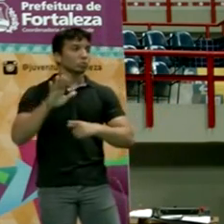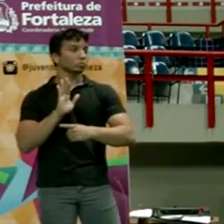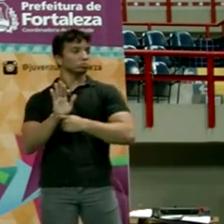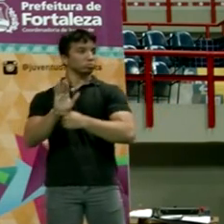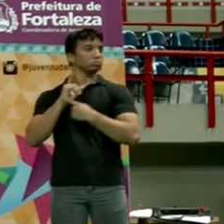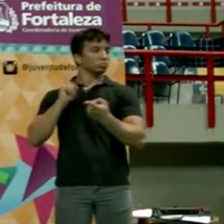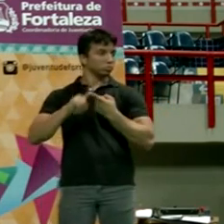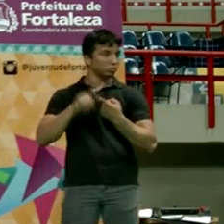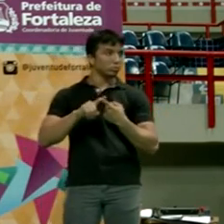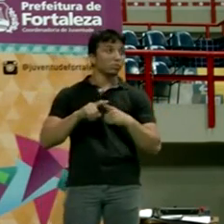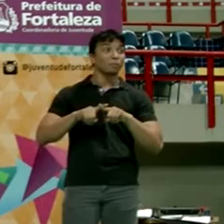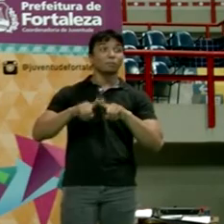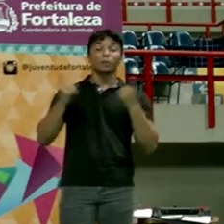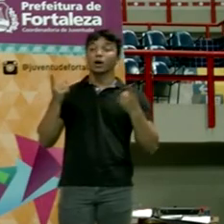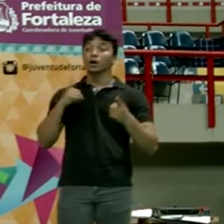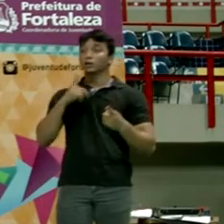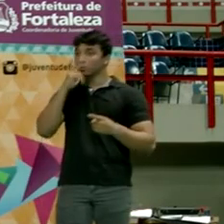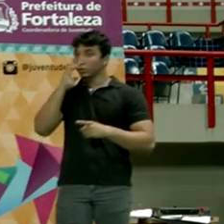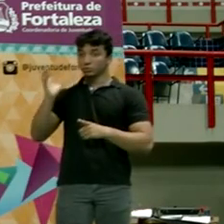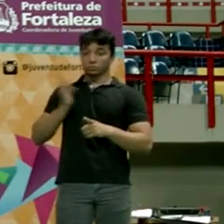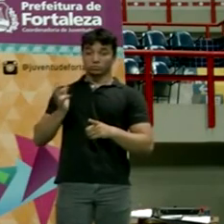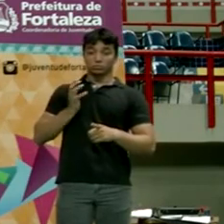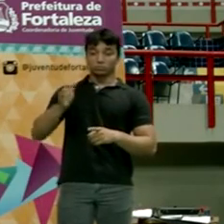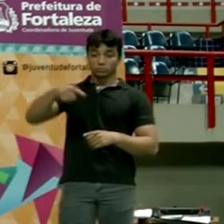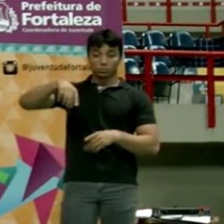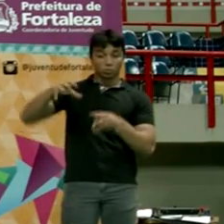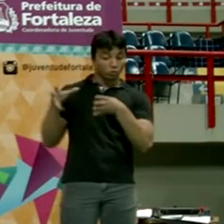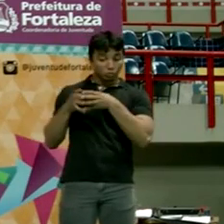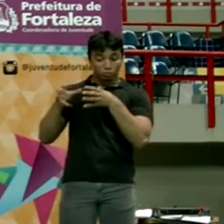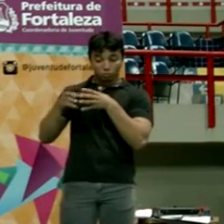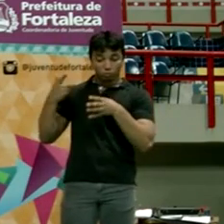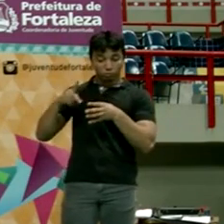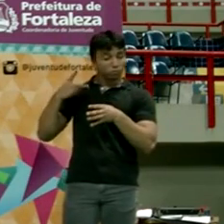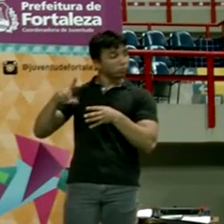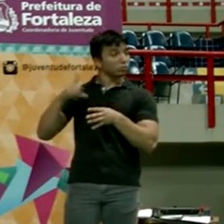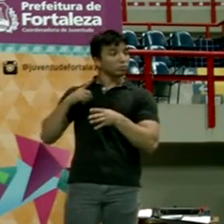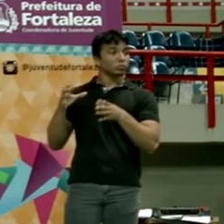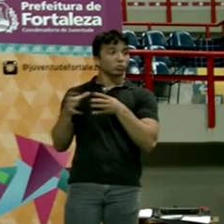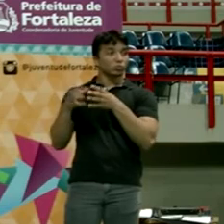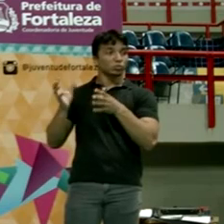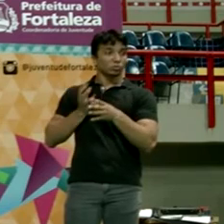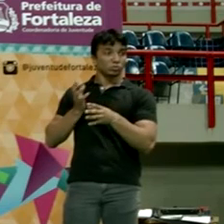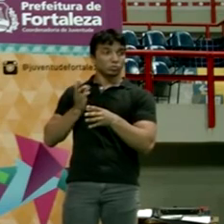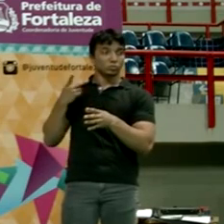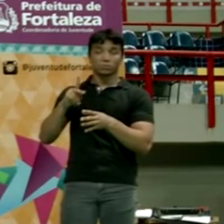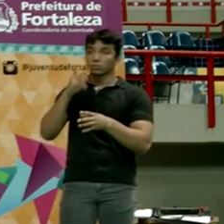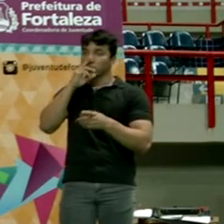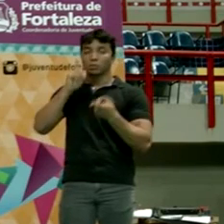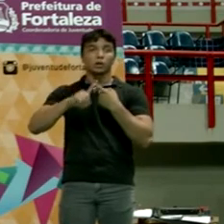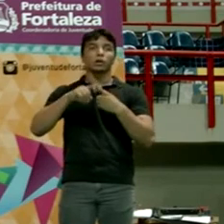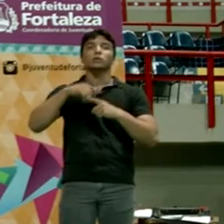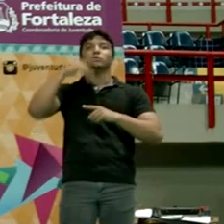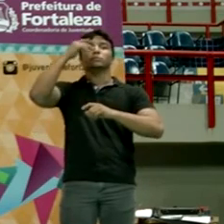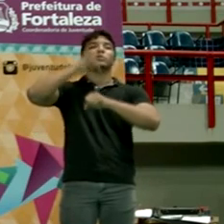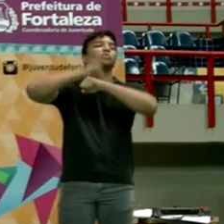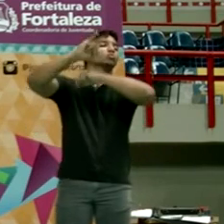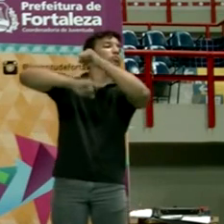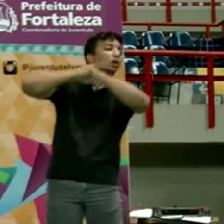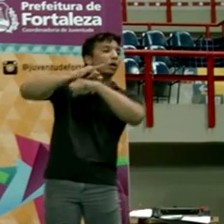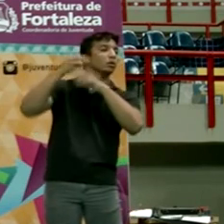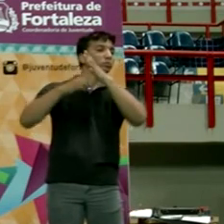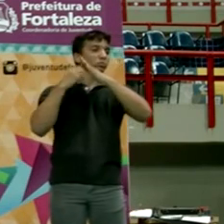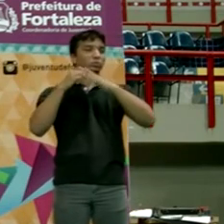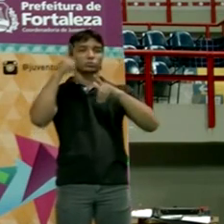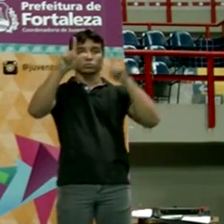só que as elites brasileiras, né? As grandes e as multinacionais,